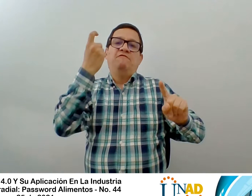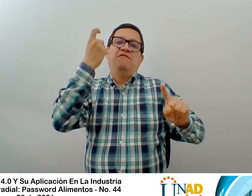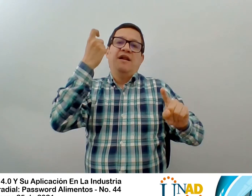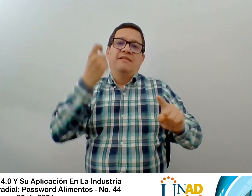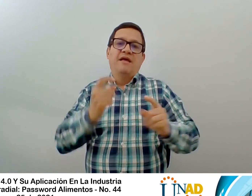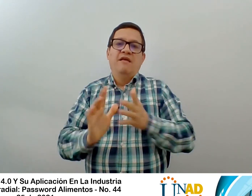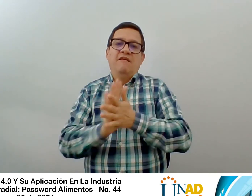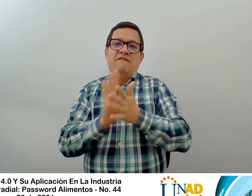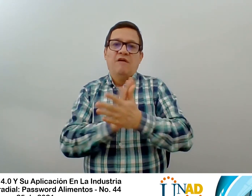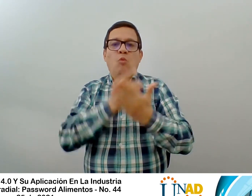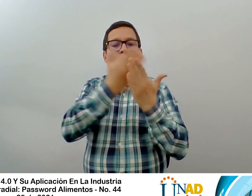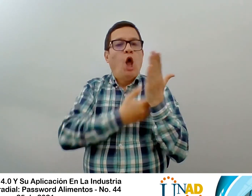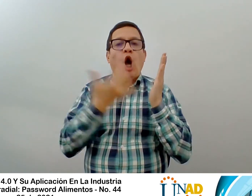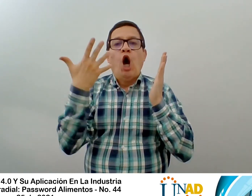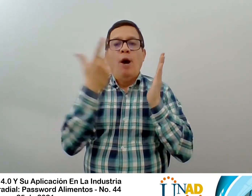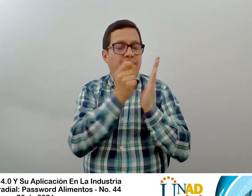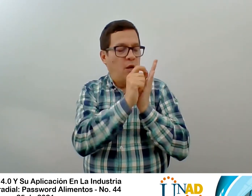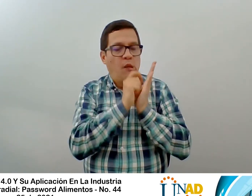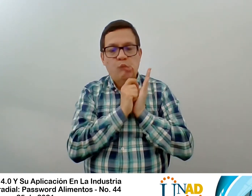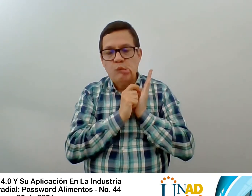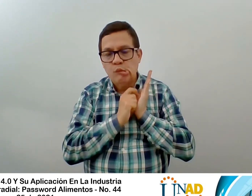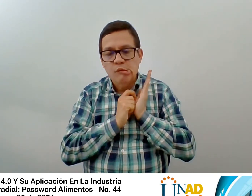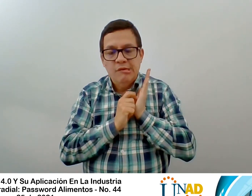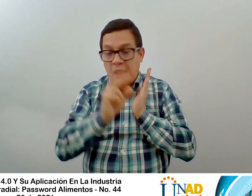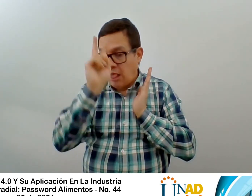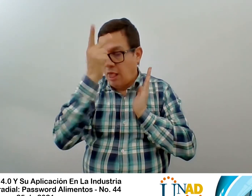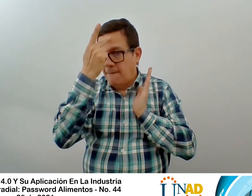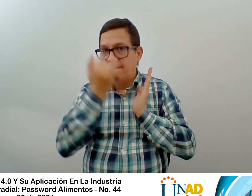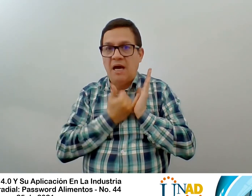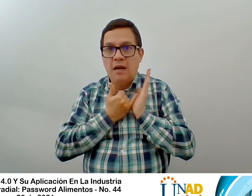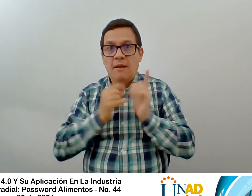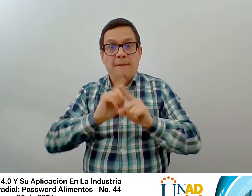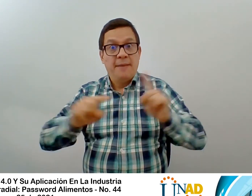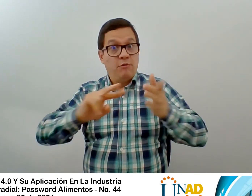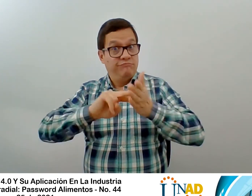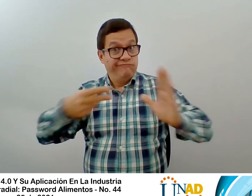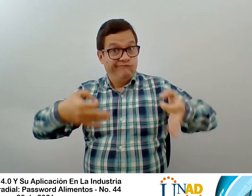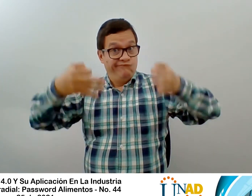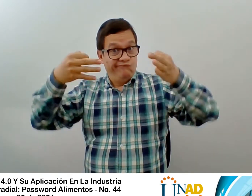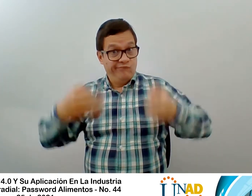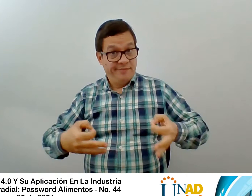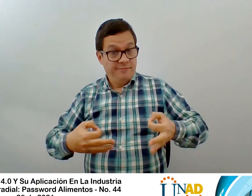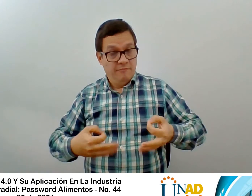todavía porque la información todavía es susceptible de los errores humanos.